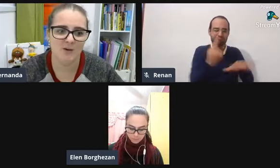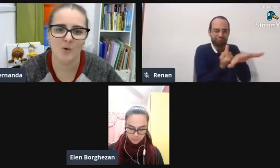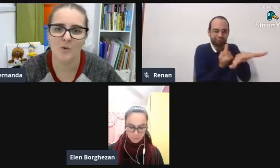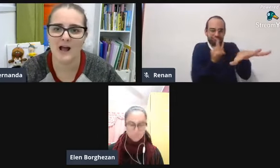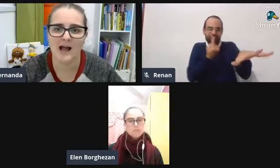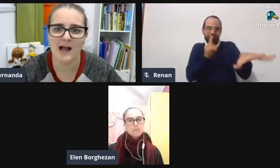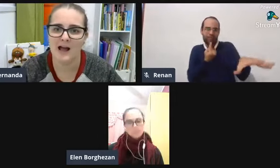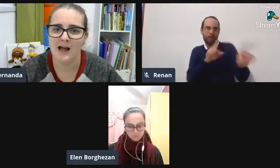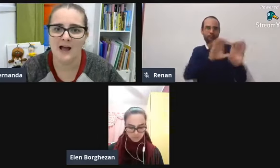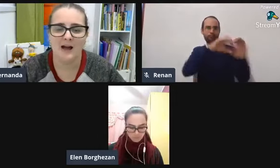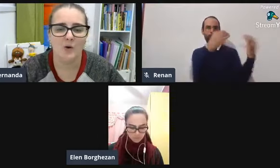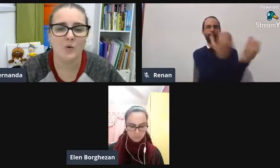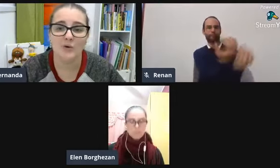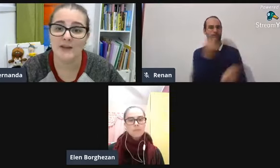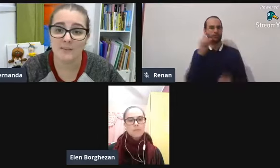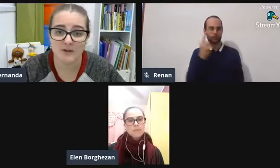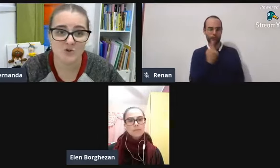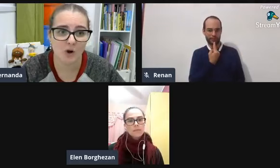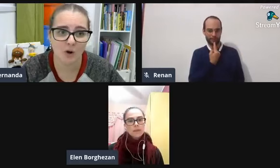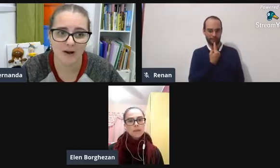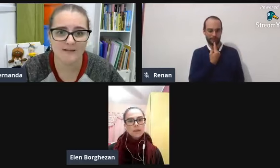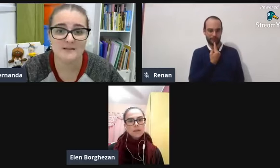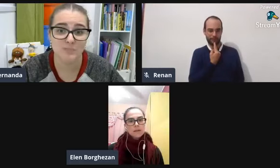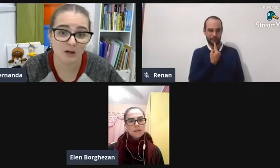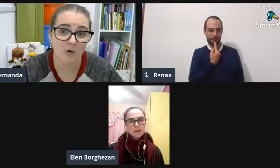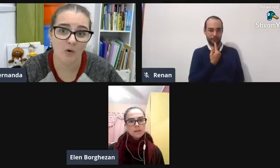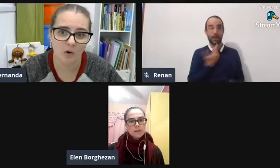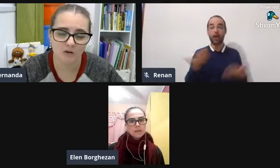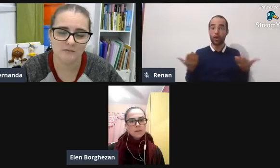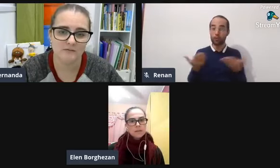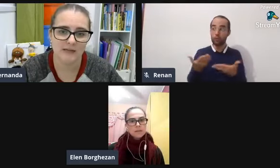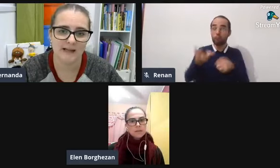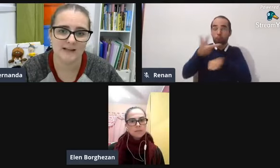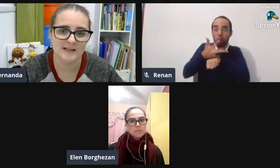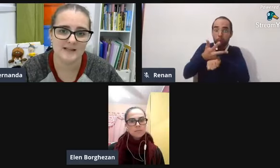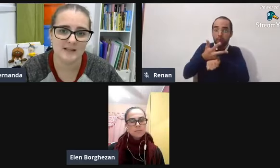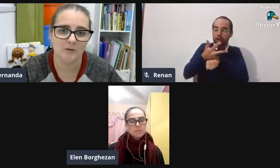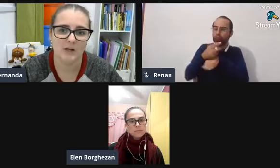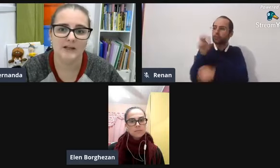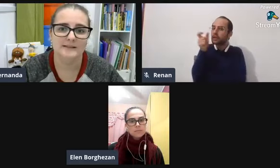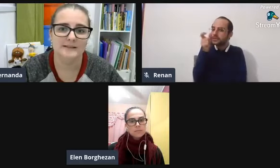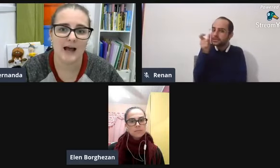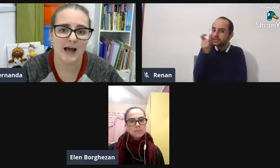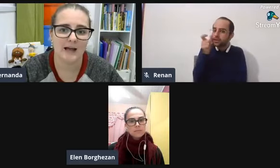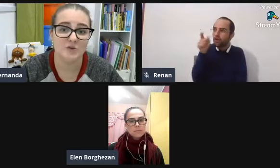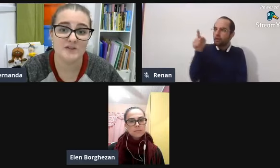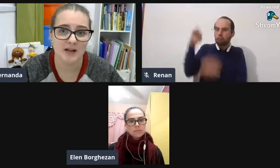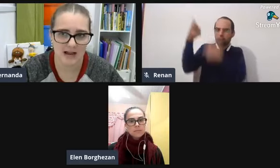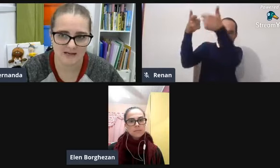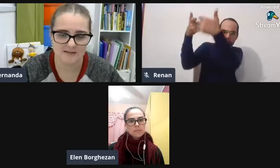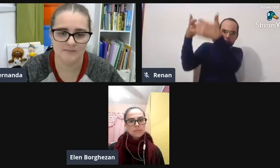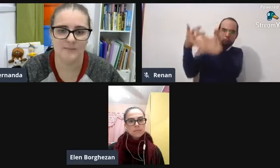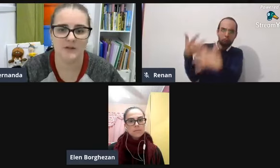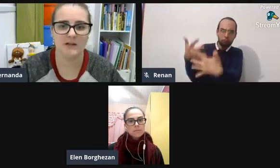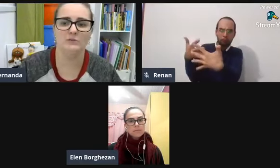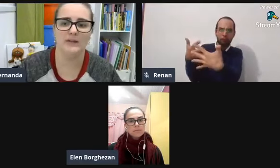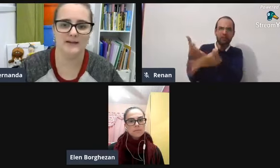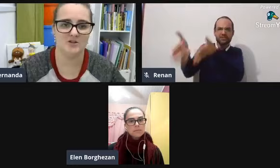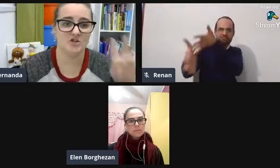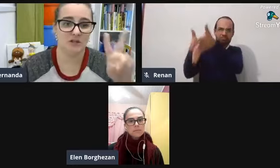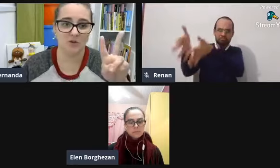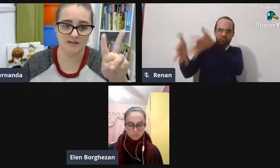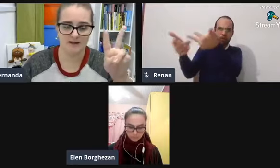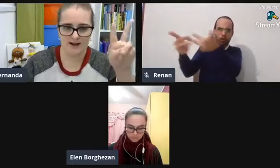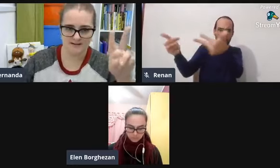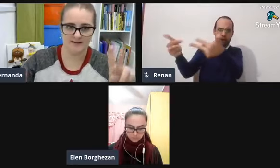impressionada com o que a pessoa explicou, né, da questão dos sinais. O que